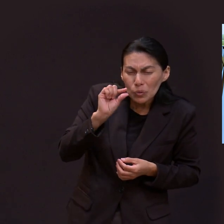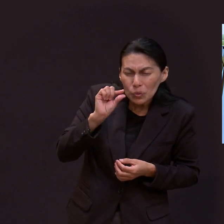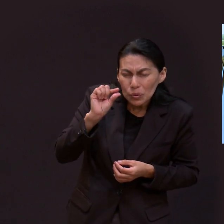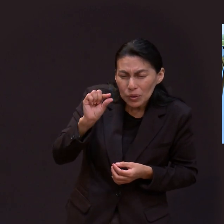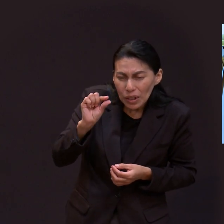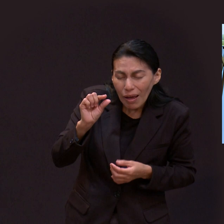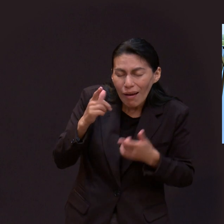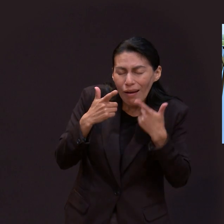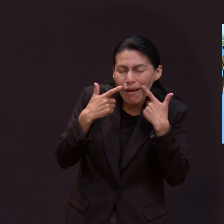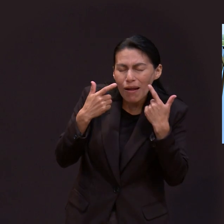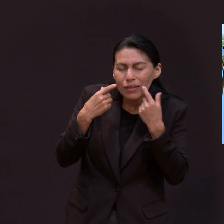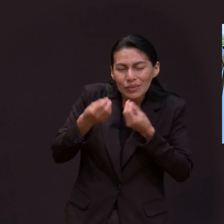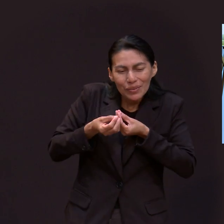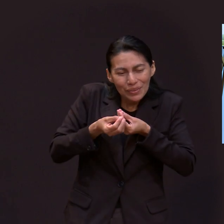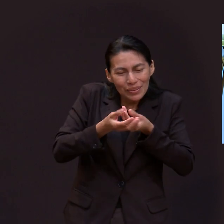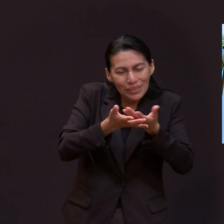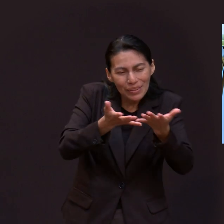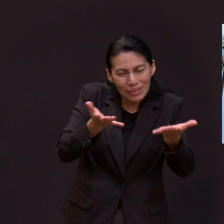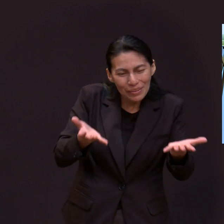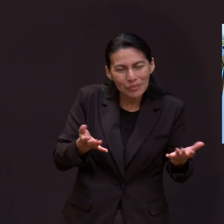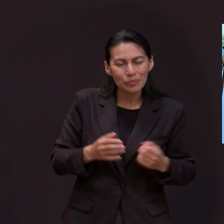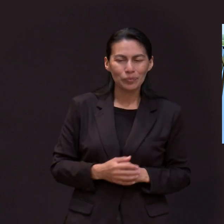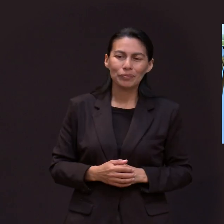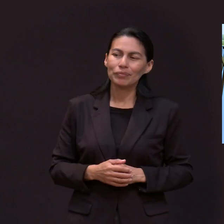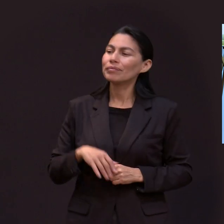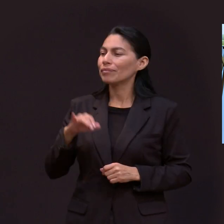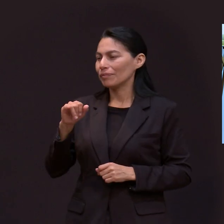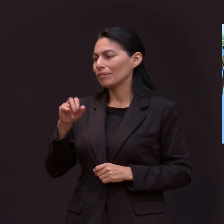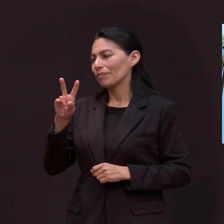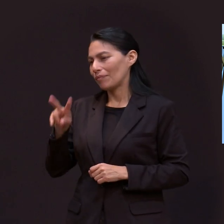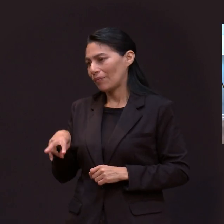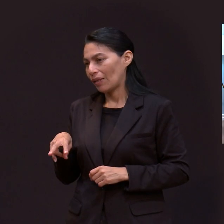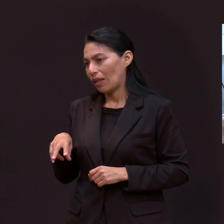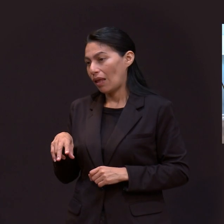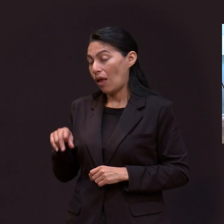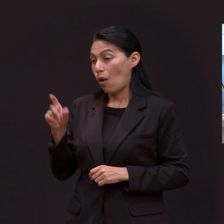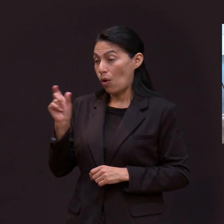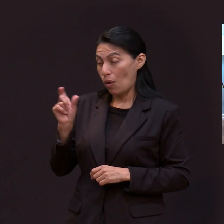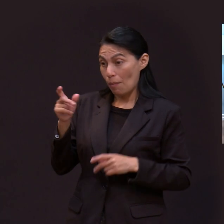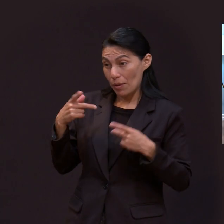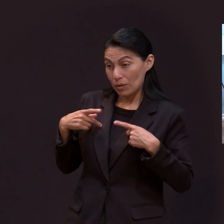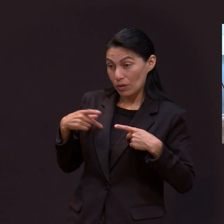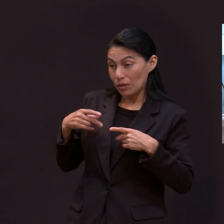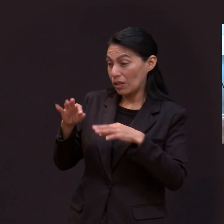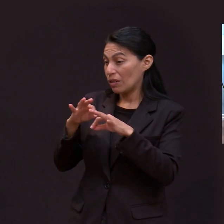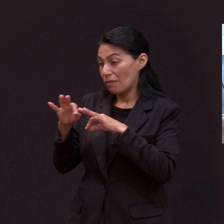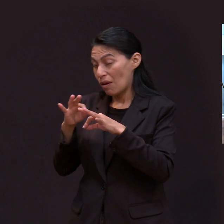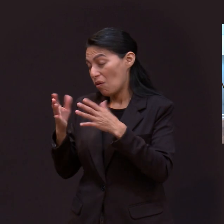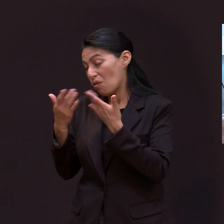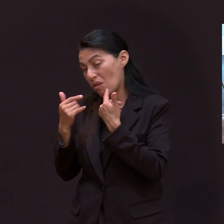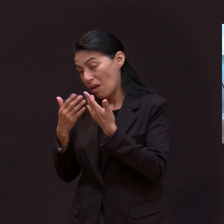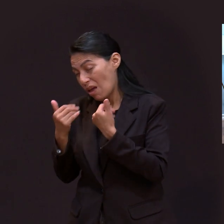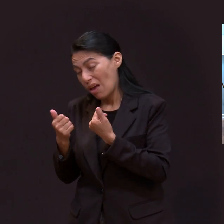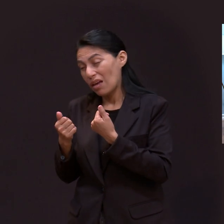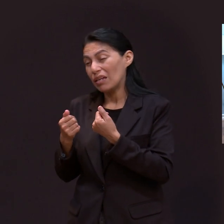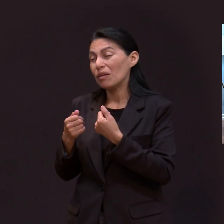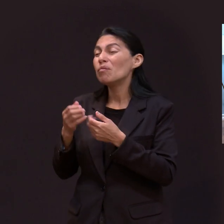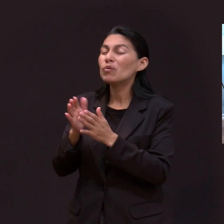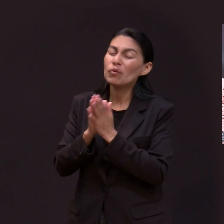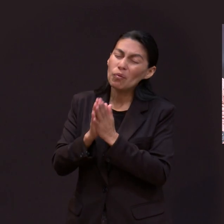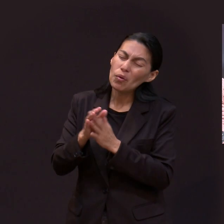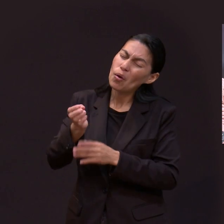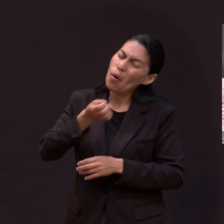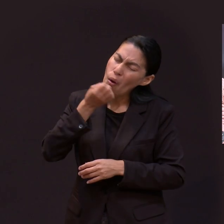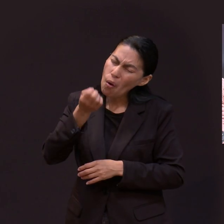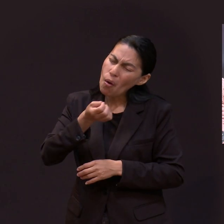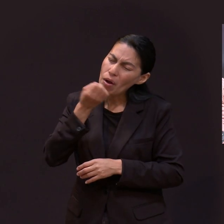dios manifiesta su gracia con nosotros y así cuando nos pide en este que no tienen trabajo por ejemplo ahora